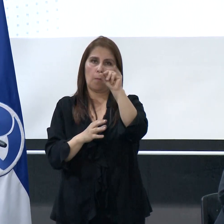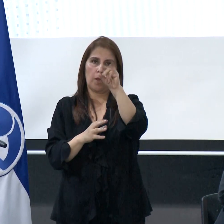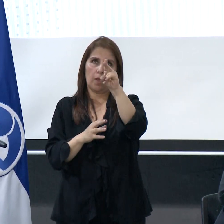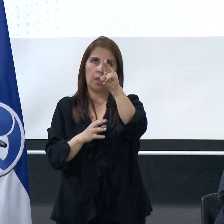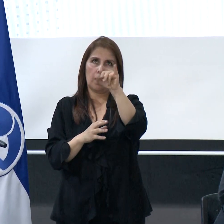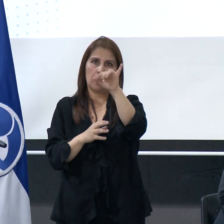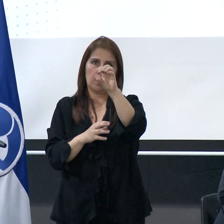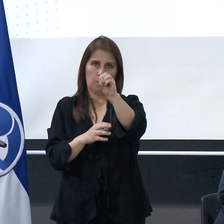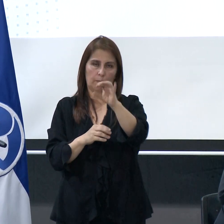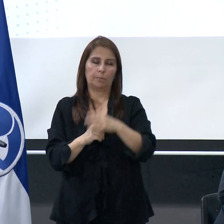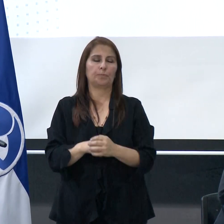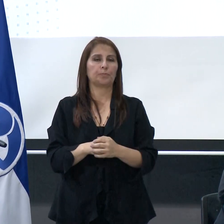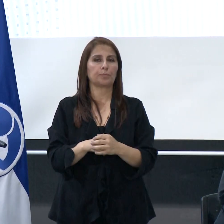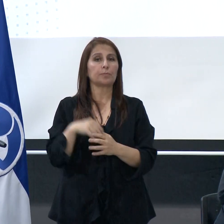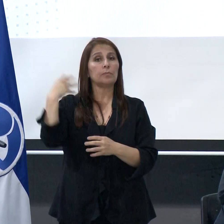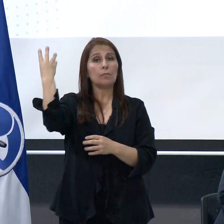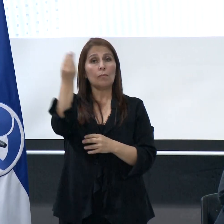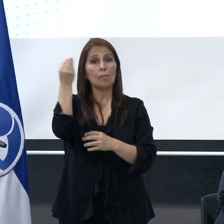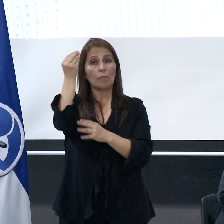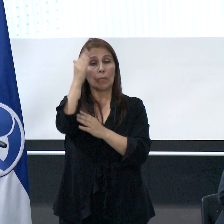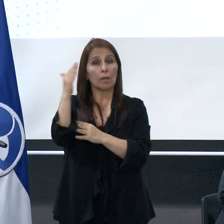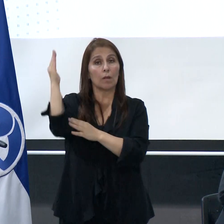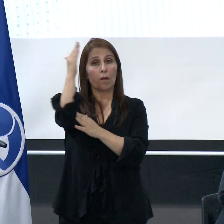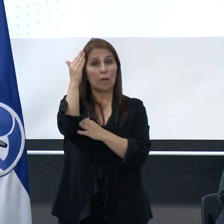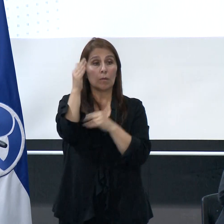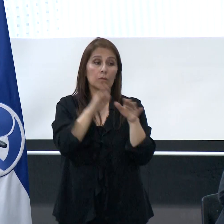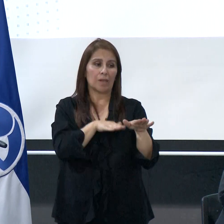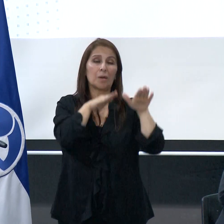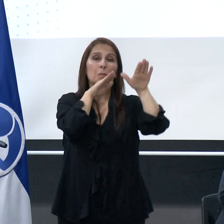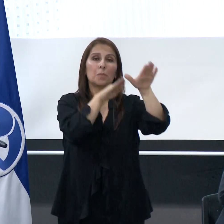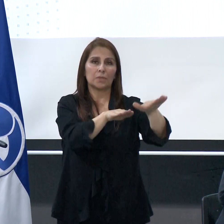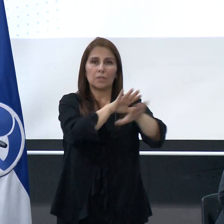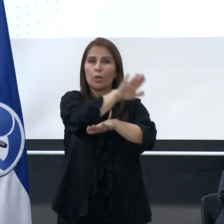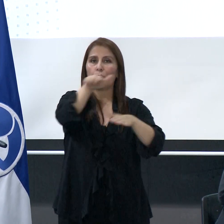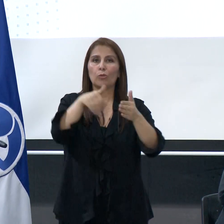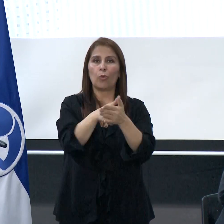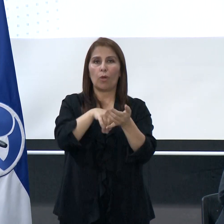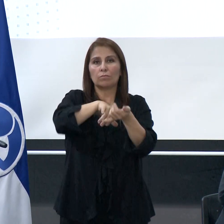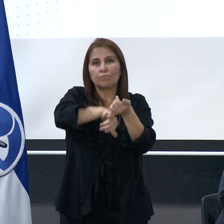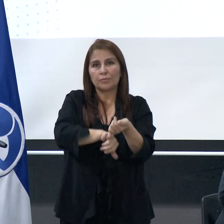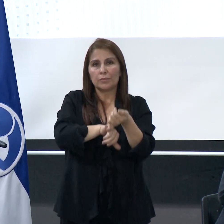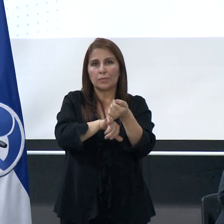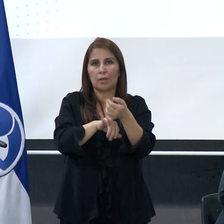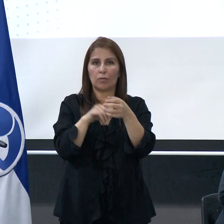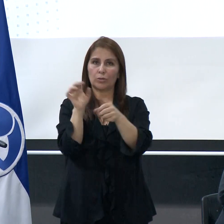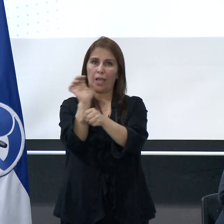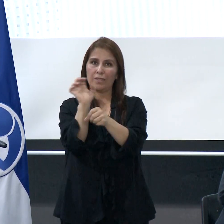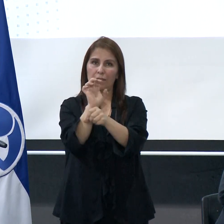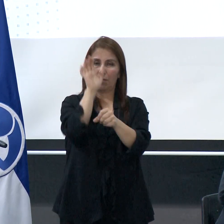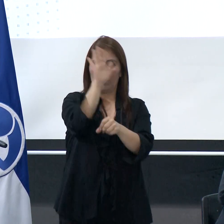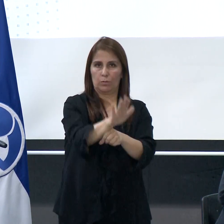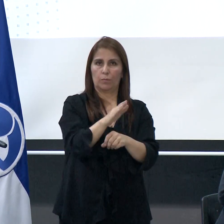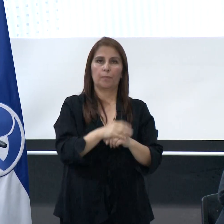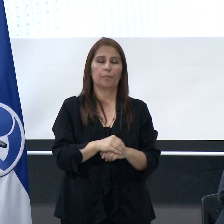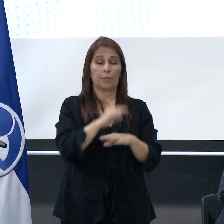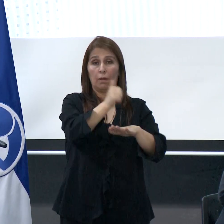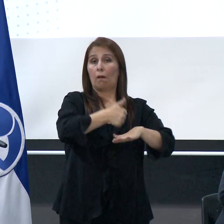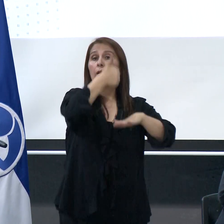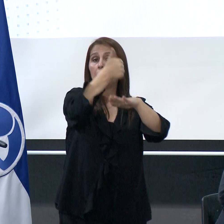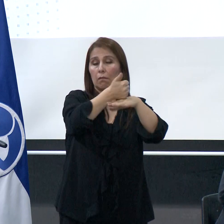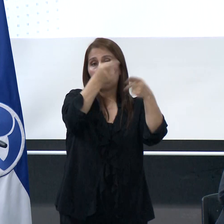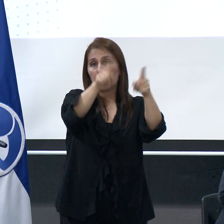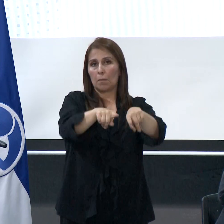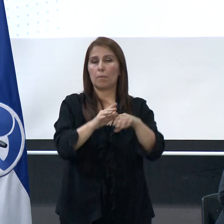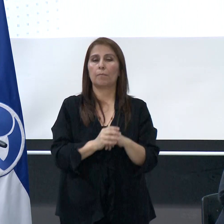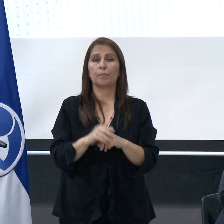al consejo académico como representante de todas las dependencias académicas de la universidad a la rectoría y a